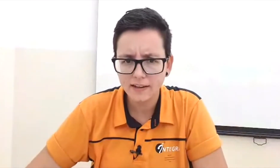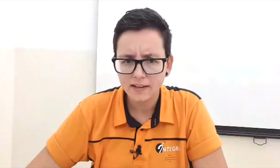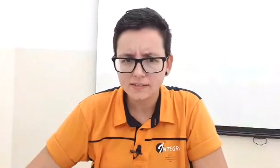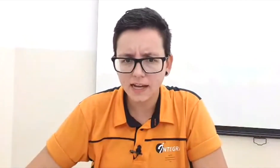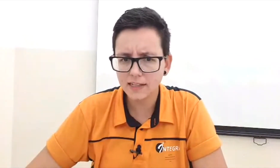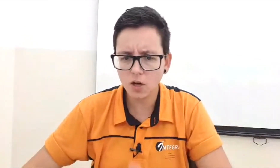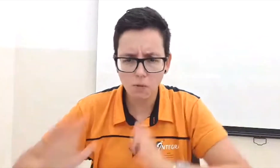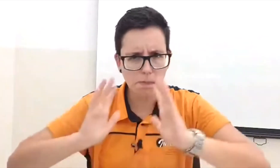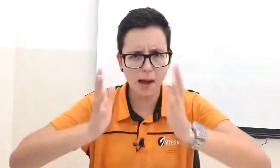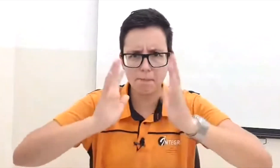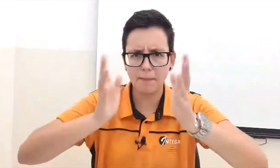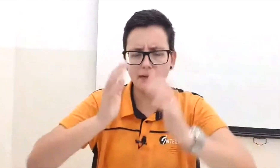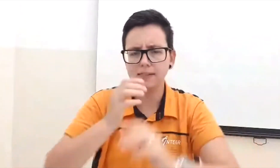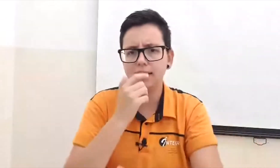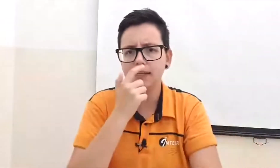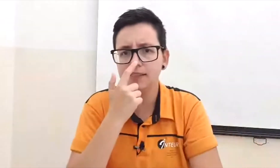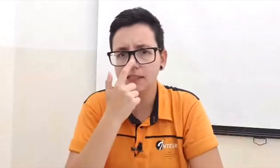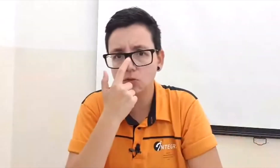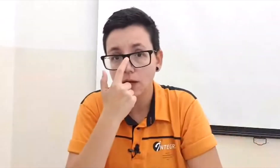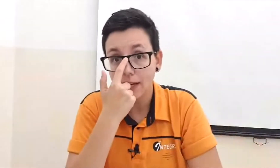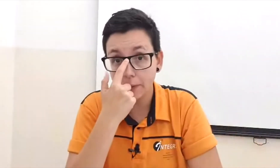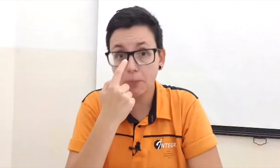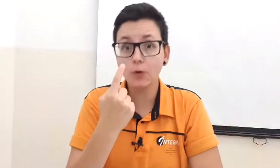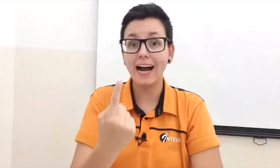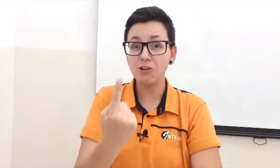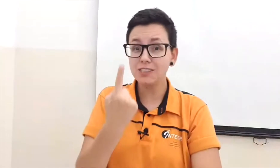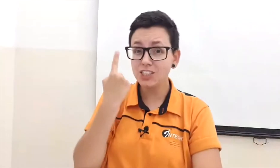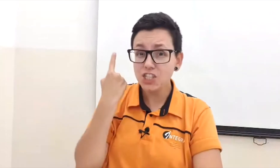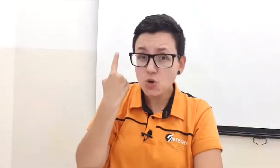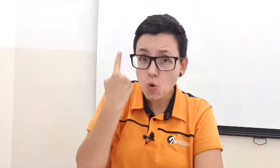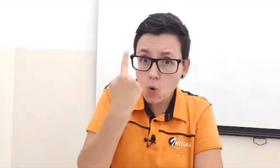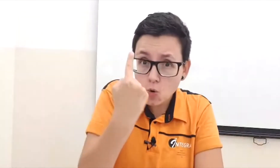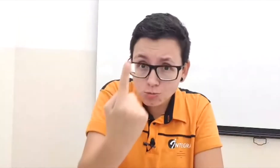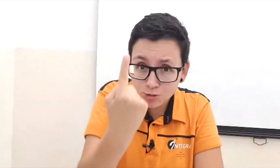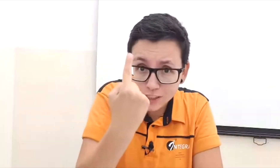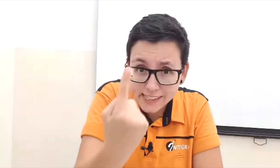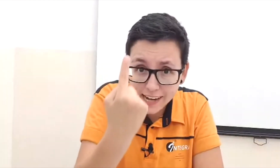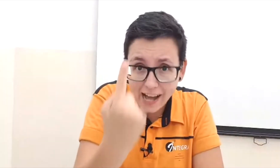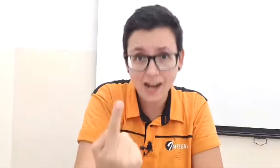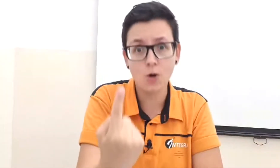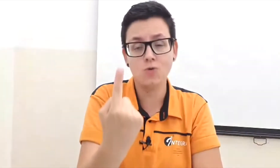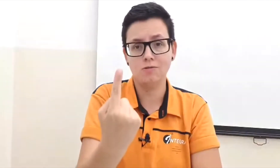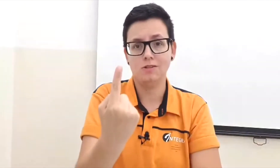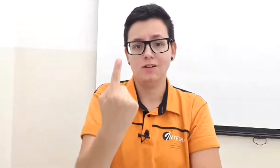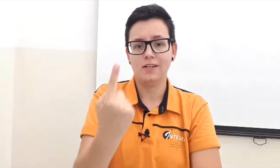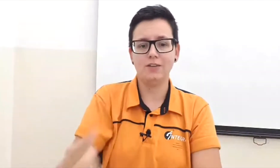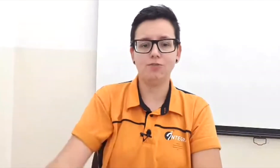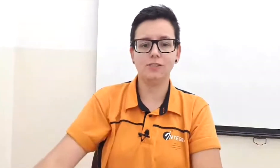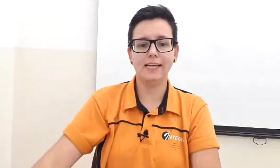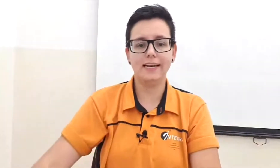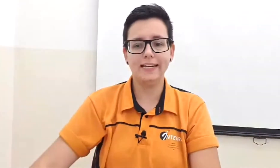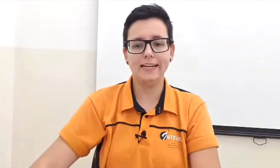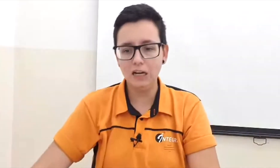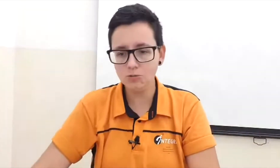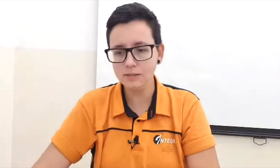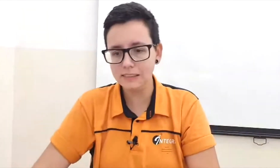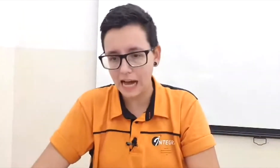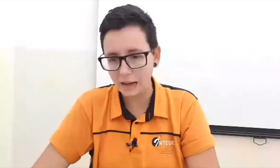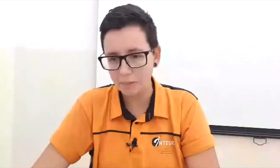Tá ali, ó, sinalizando, e por causa de um sinal que você não